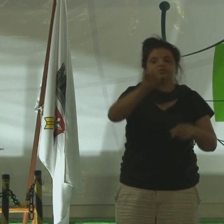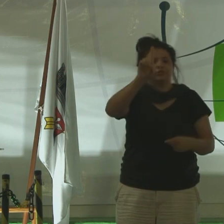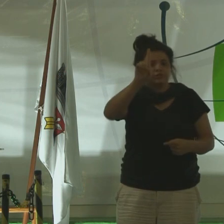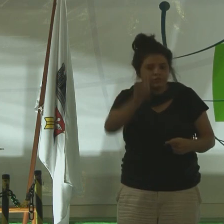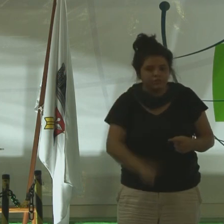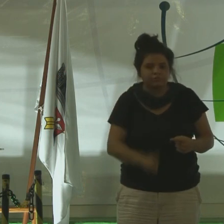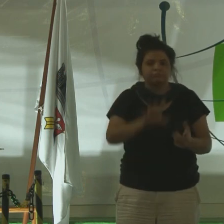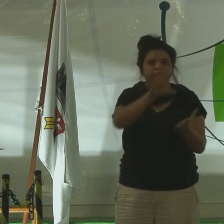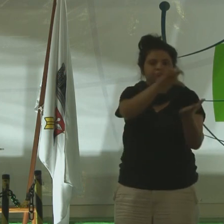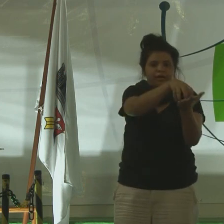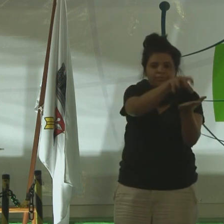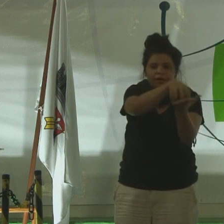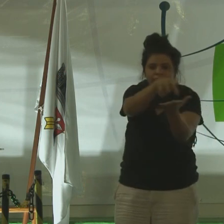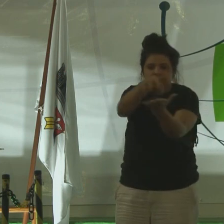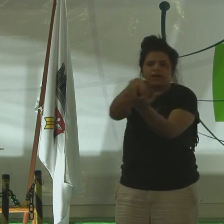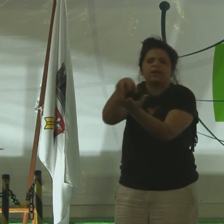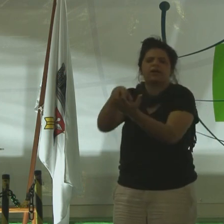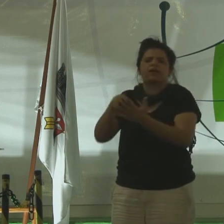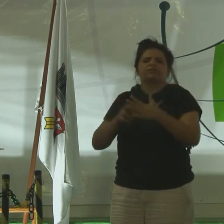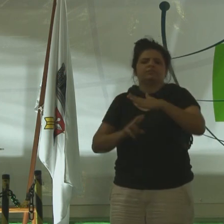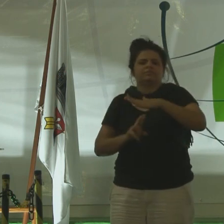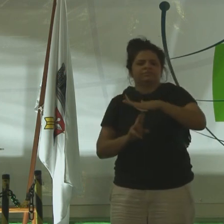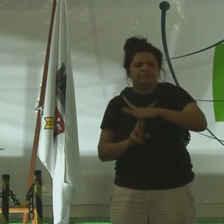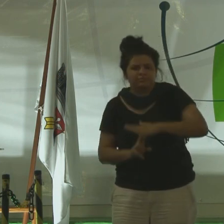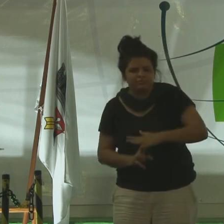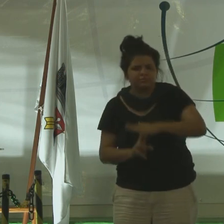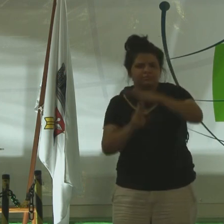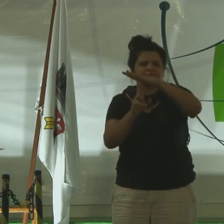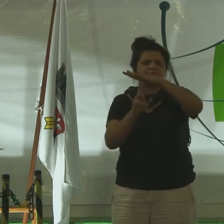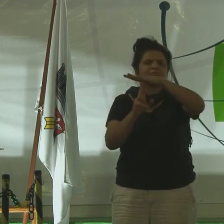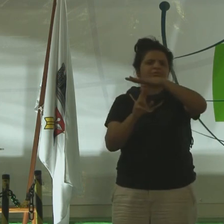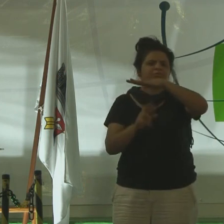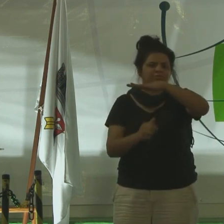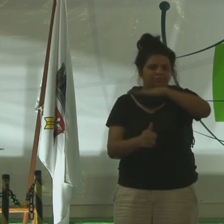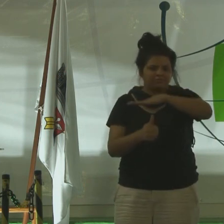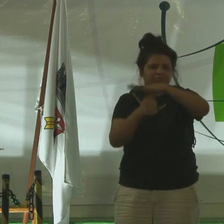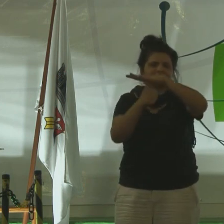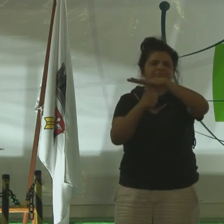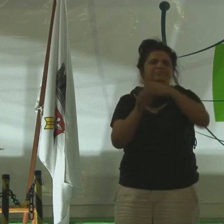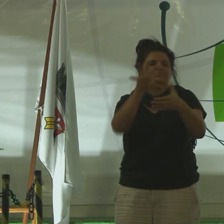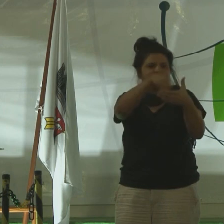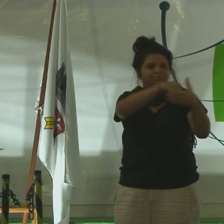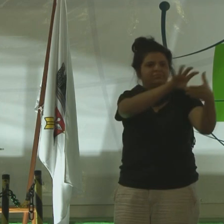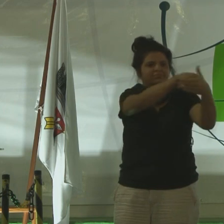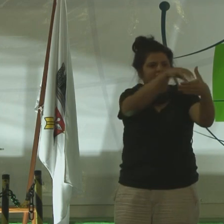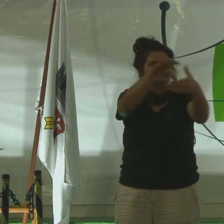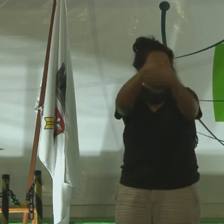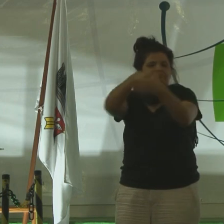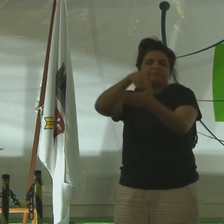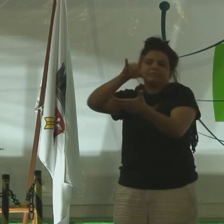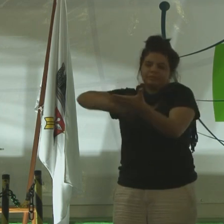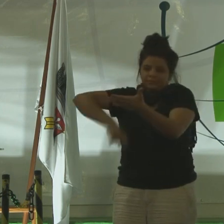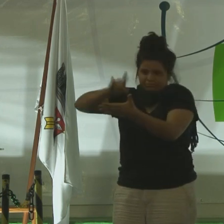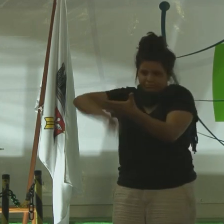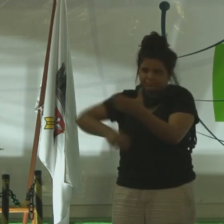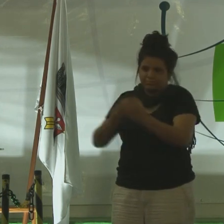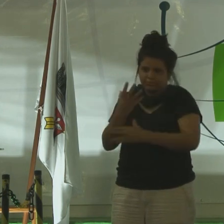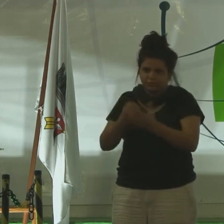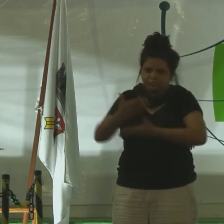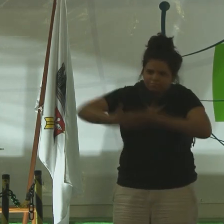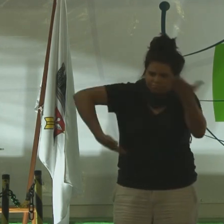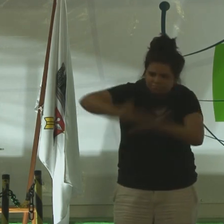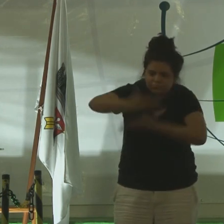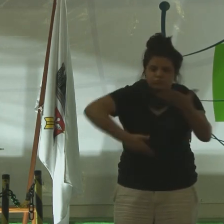PROEM, do próprio reitor, para que a gente fortaleça as nossas ações a partir desses documentos produzidos.